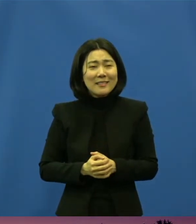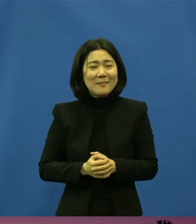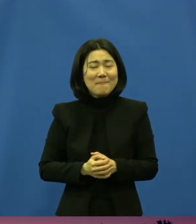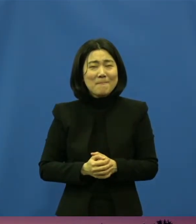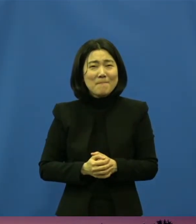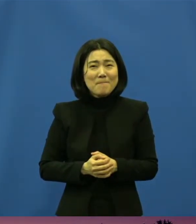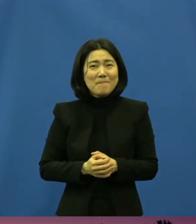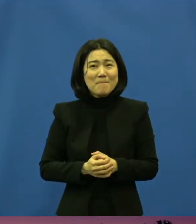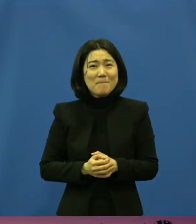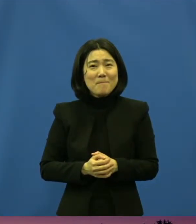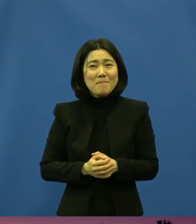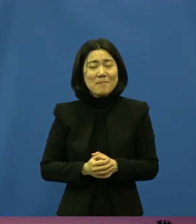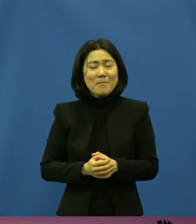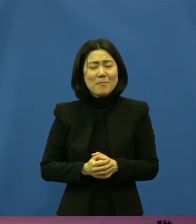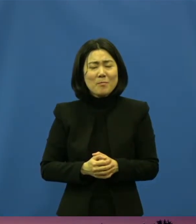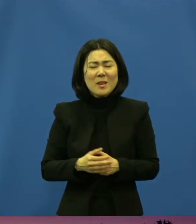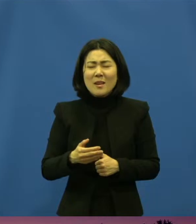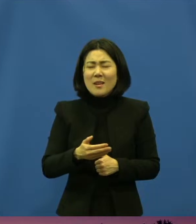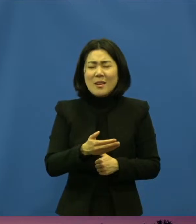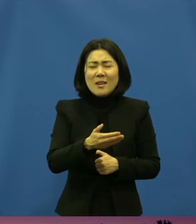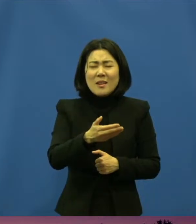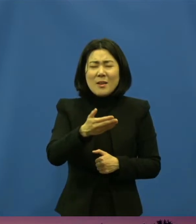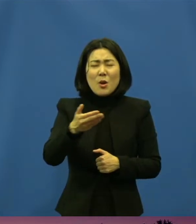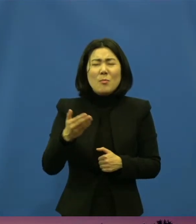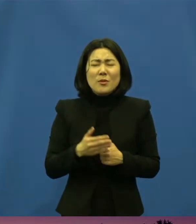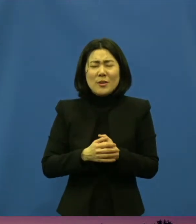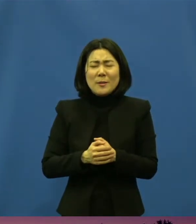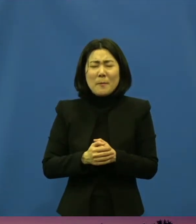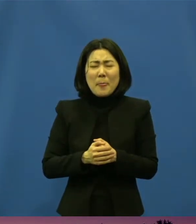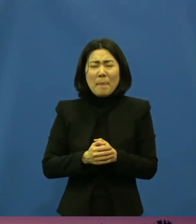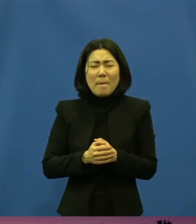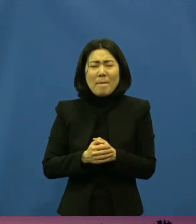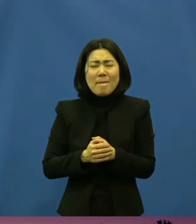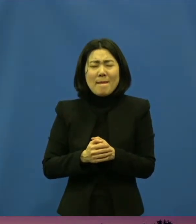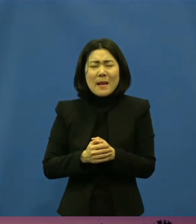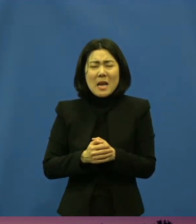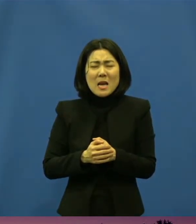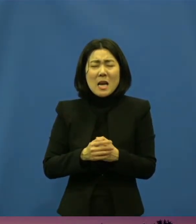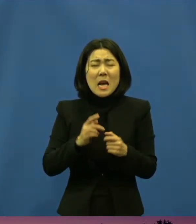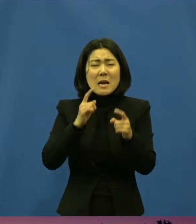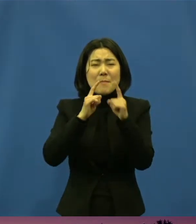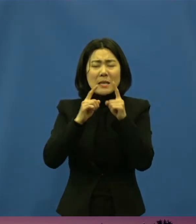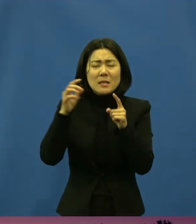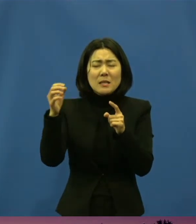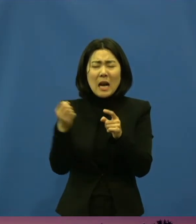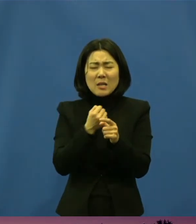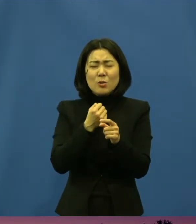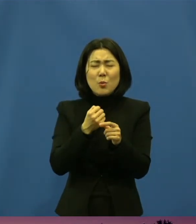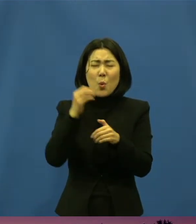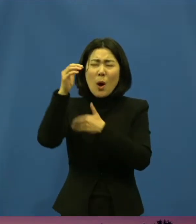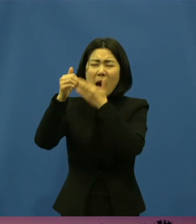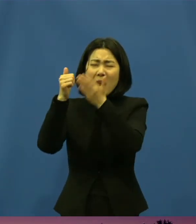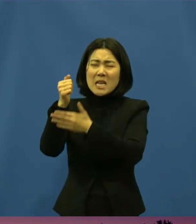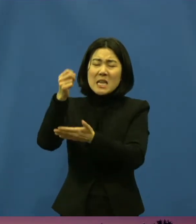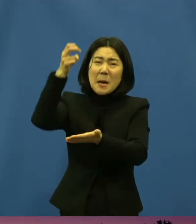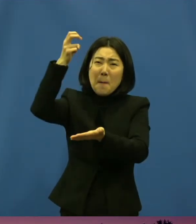여러분, 우리가 기준을 확실하게 가지고 말씀대로 살겠다는 무장을 매 순간 하지 않으면